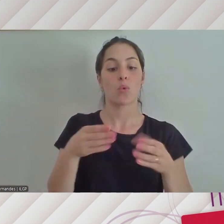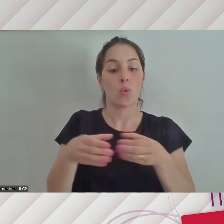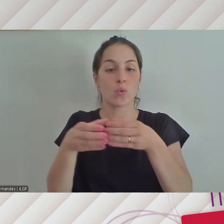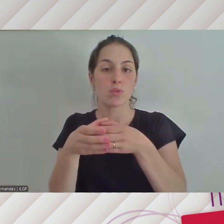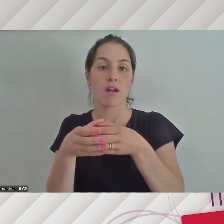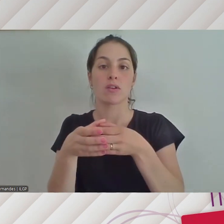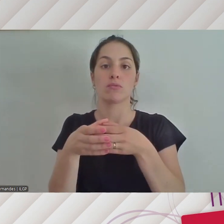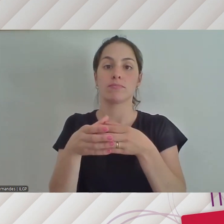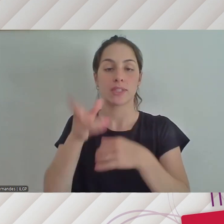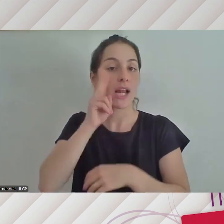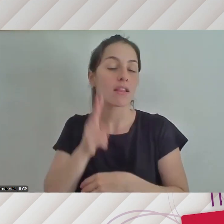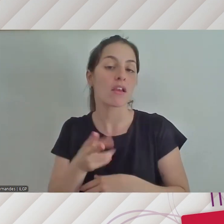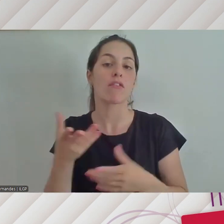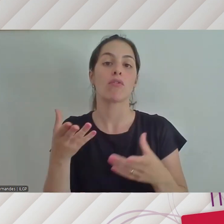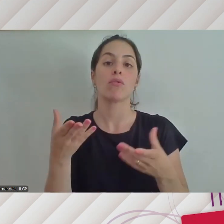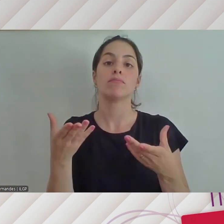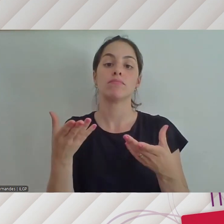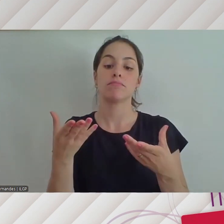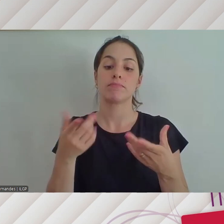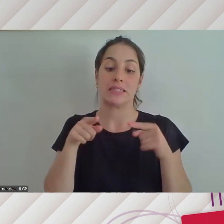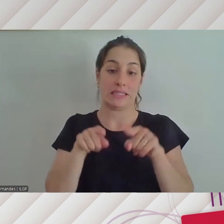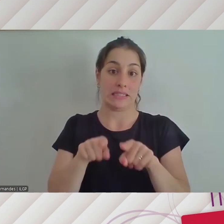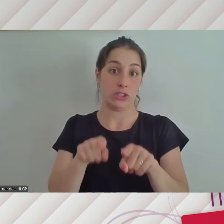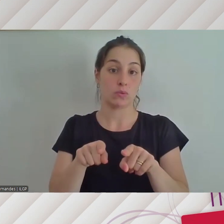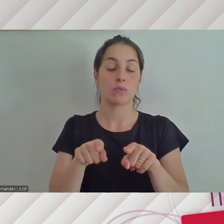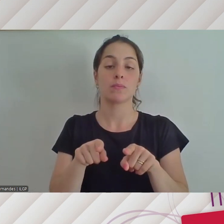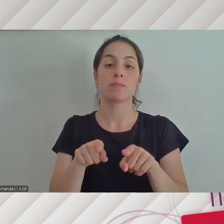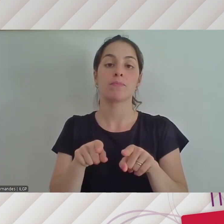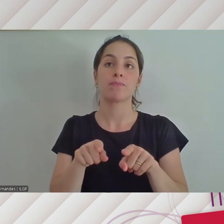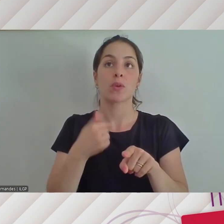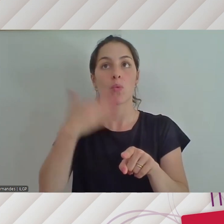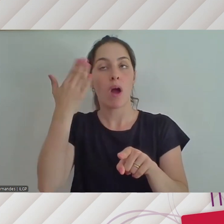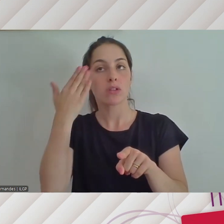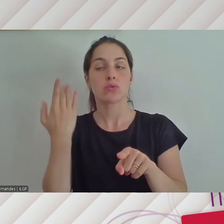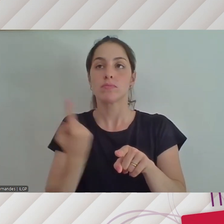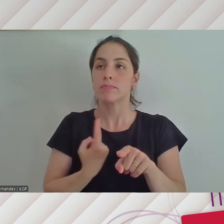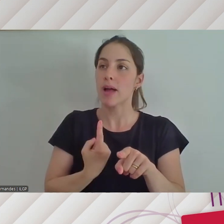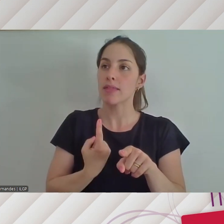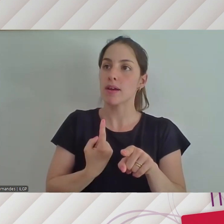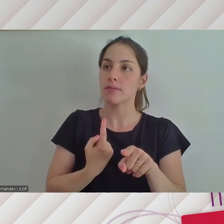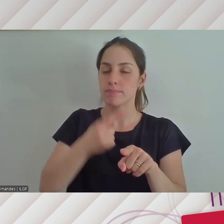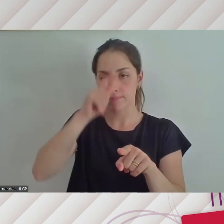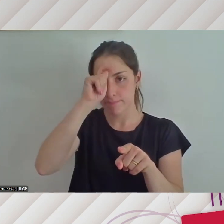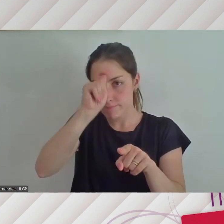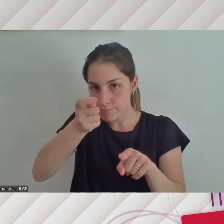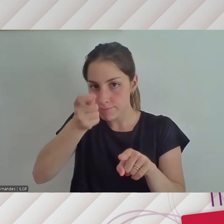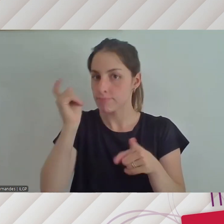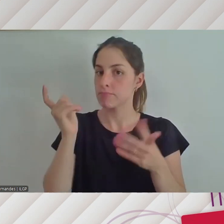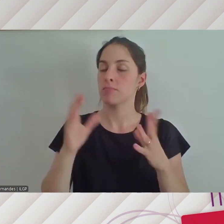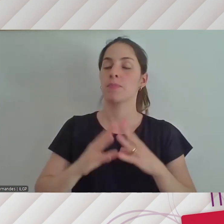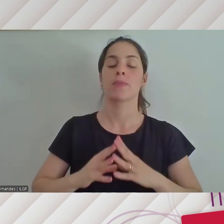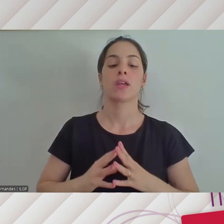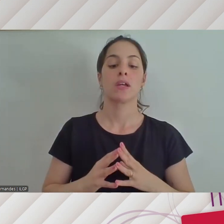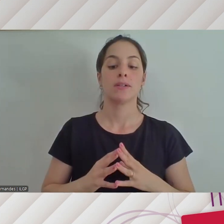Conselho Diretivo do INA nesta matéria julgo que deve ser louvado. Para retomar,